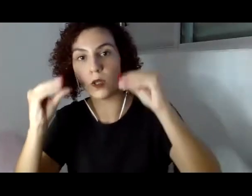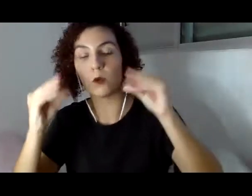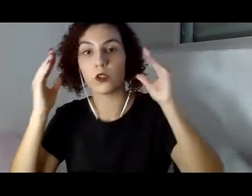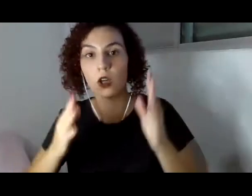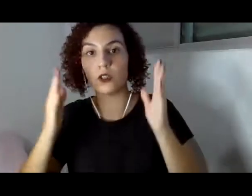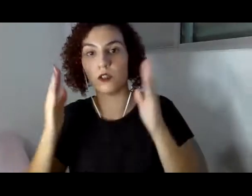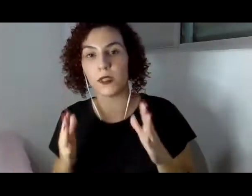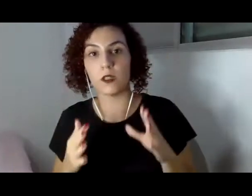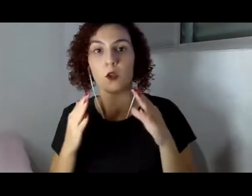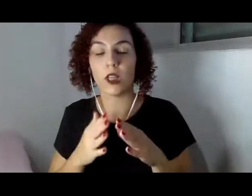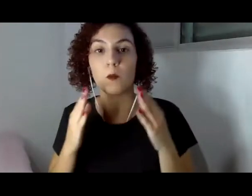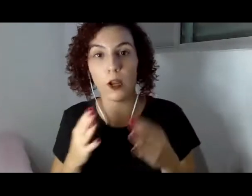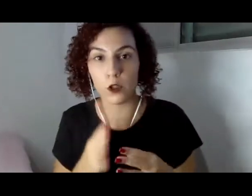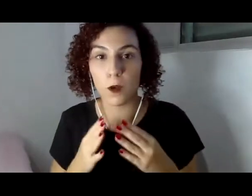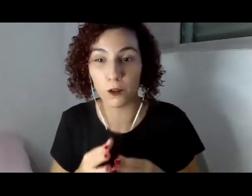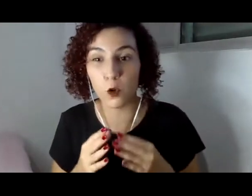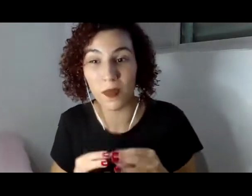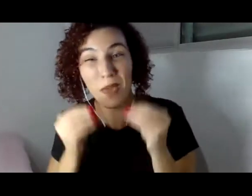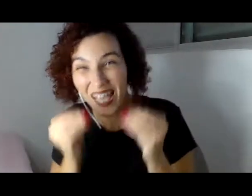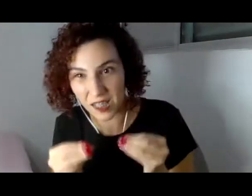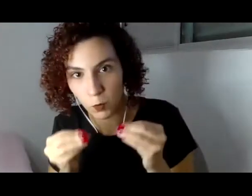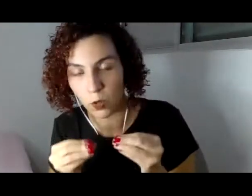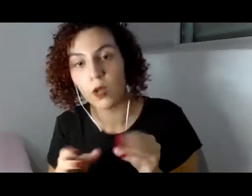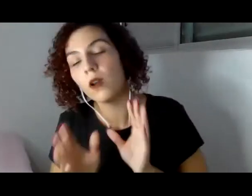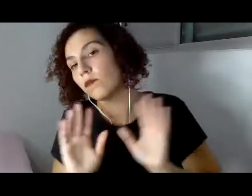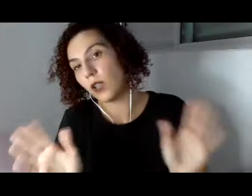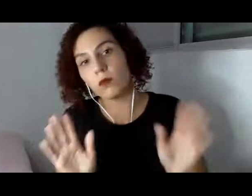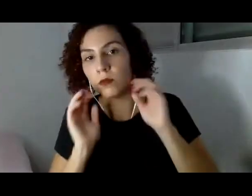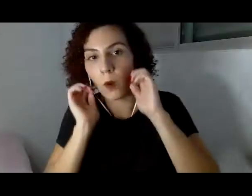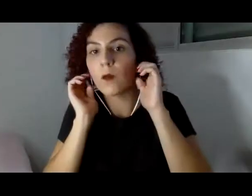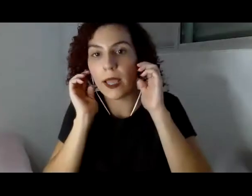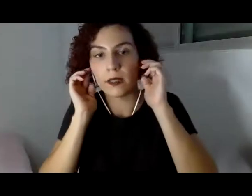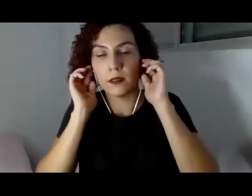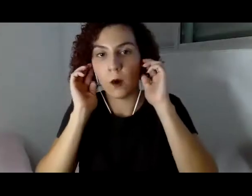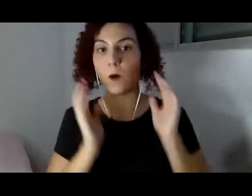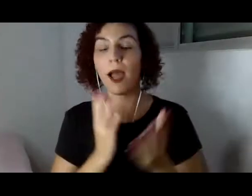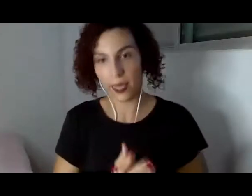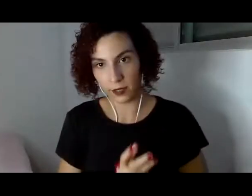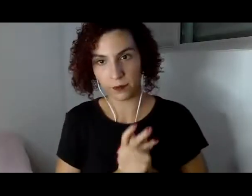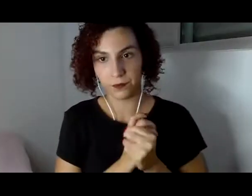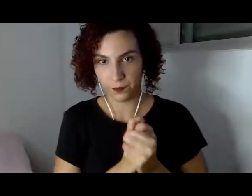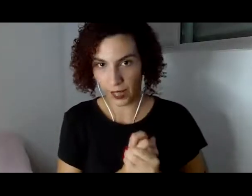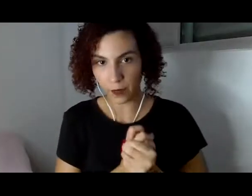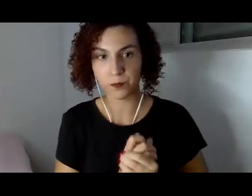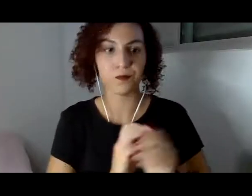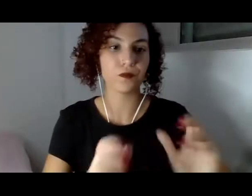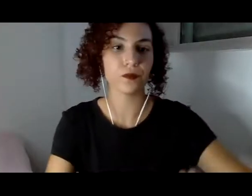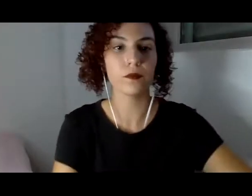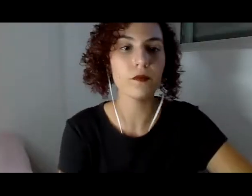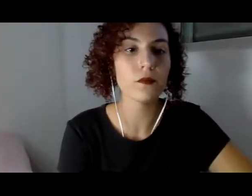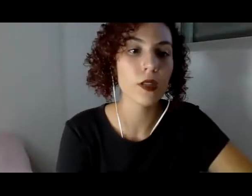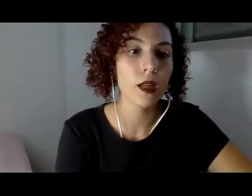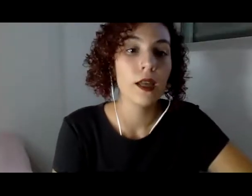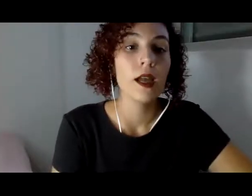eu uso quando eu só, tipo assim, estou dando boa noite porque eu vou dormir mesmo. Não é uma regra, tá?